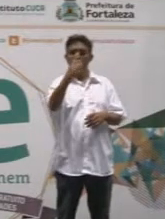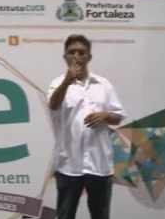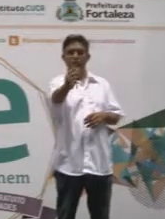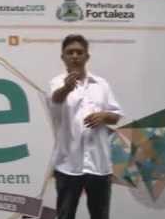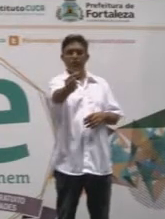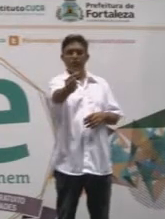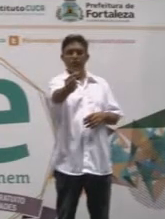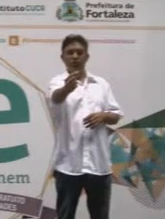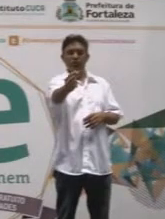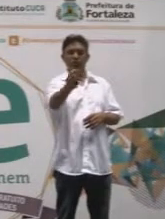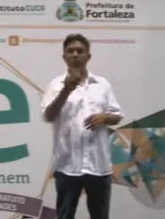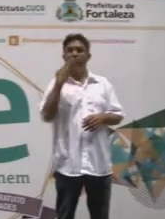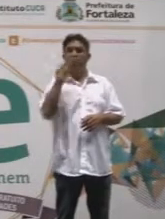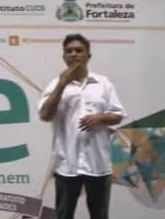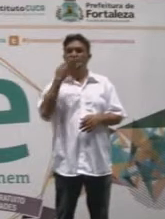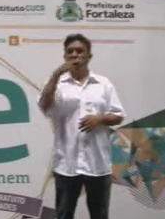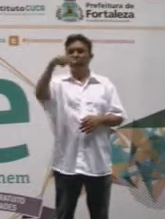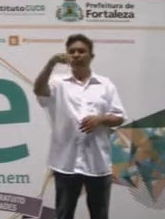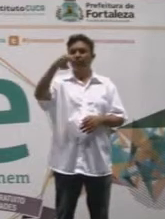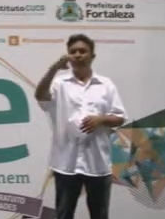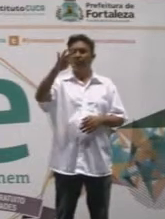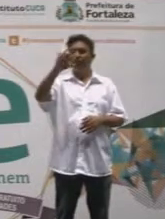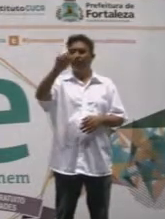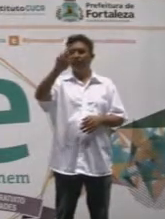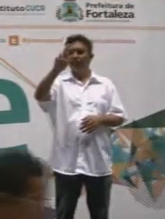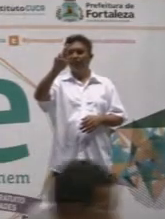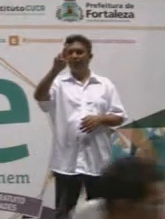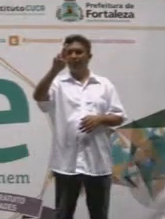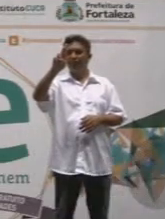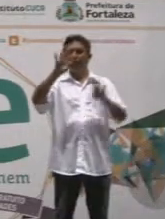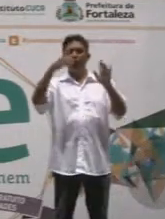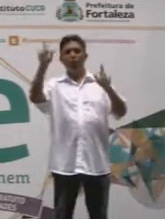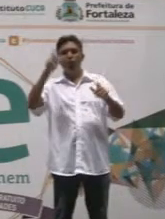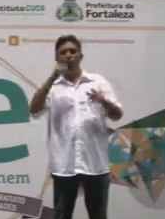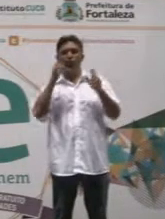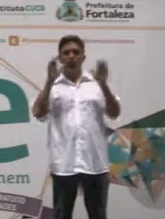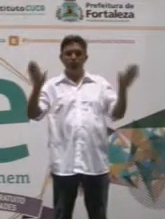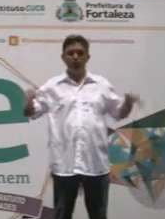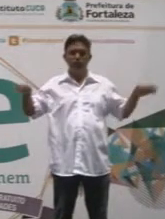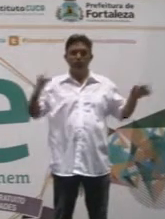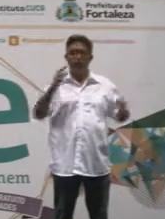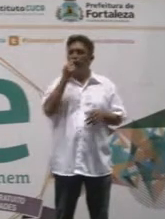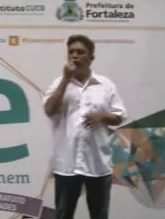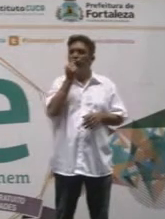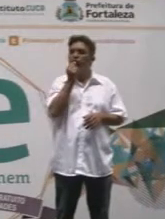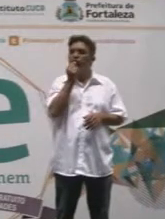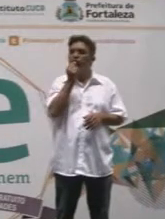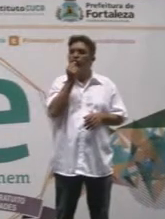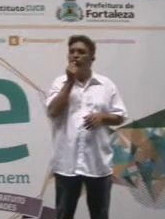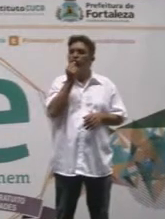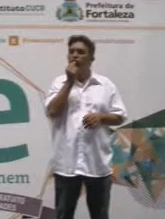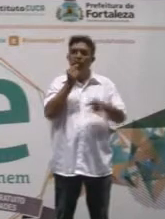néctar. Ele está bem, ele está vivo. O pássaro do bico pequeno, ele quebra